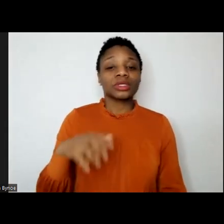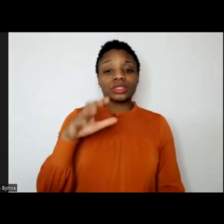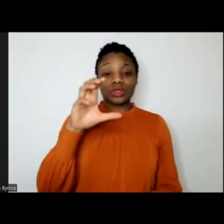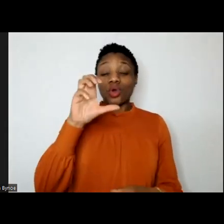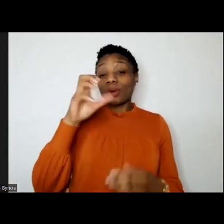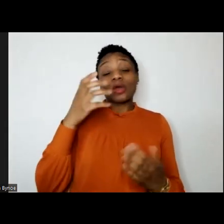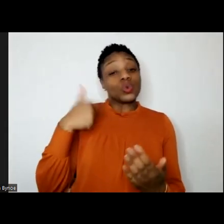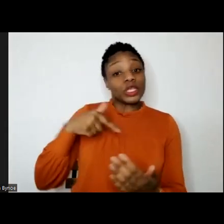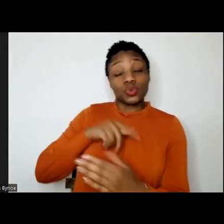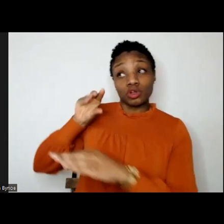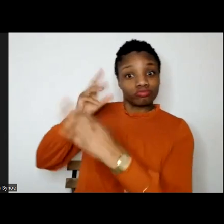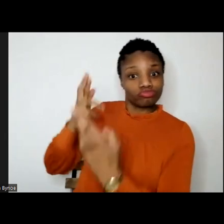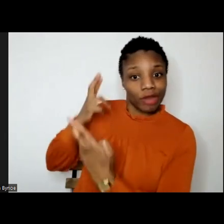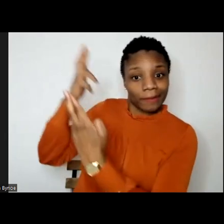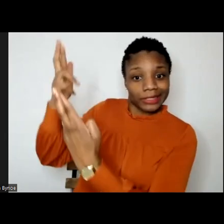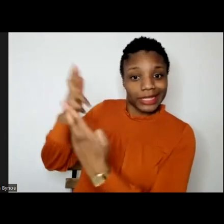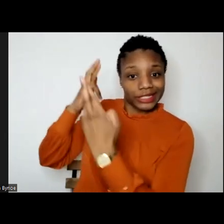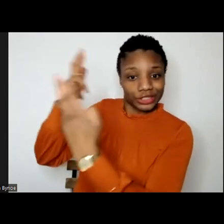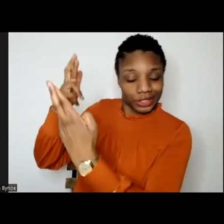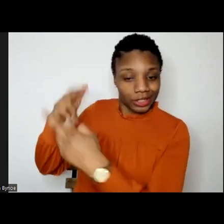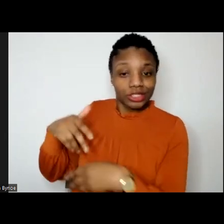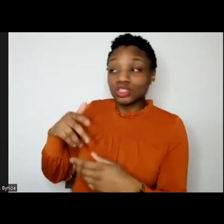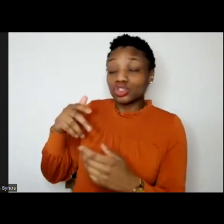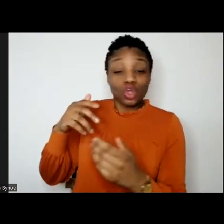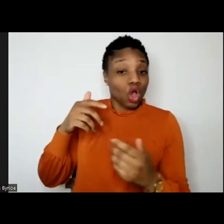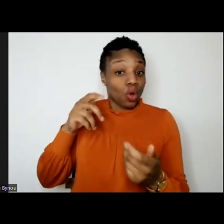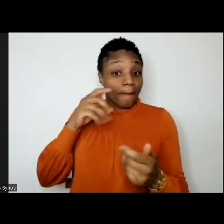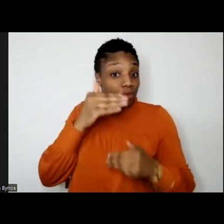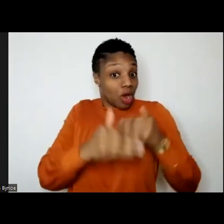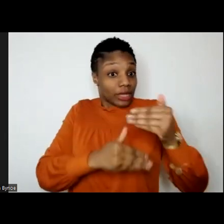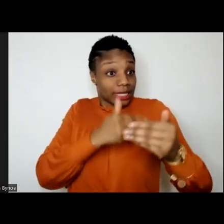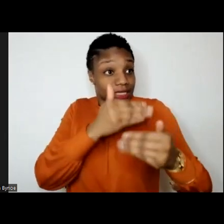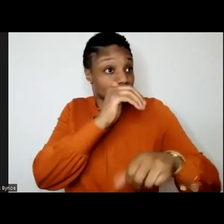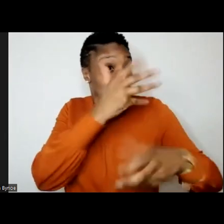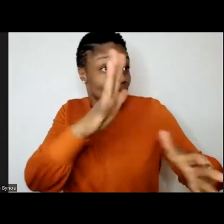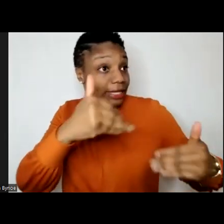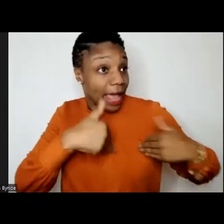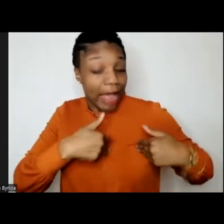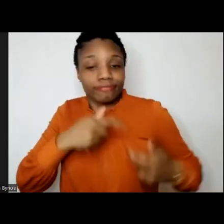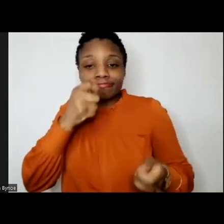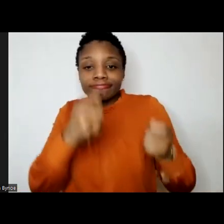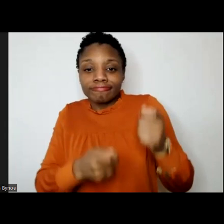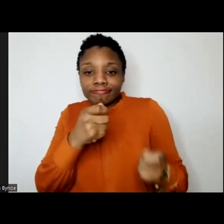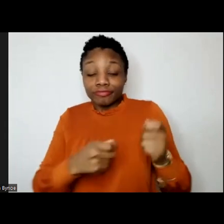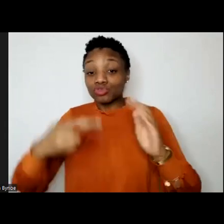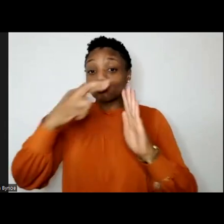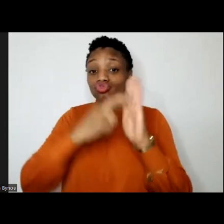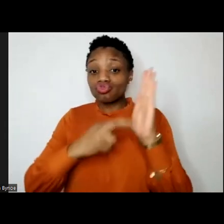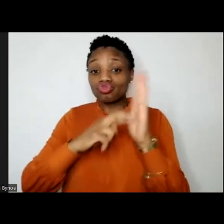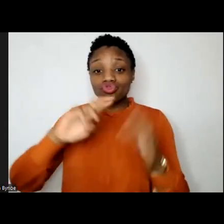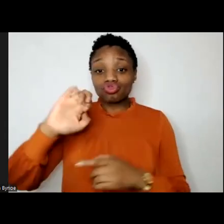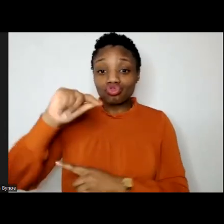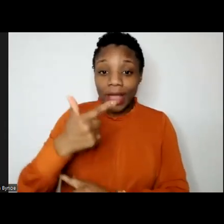amigable o justa para todas las partes que se incluyen en las comunidades hay varios procesos